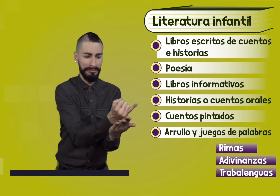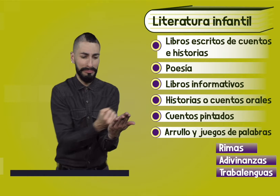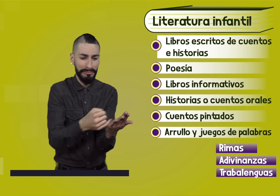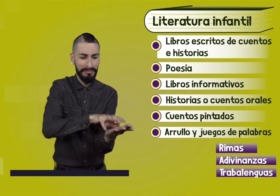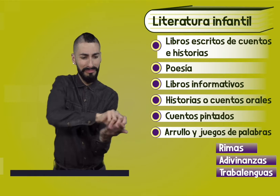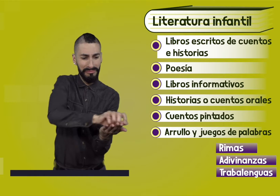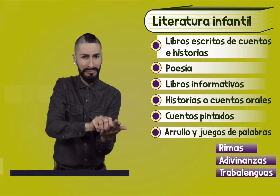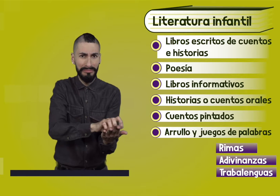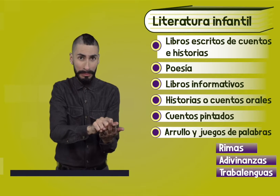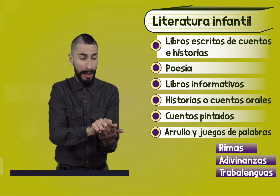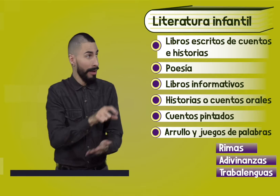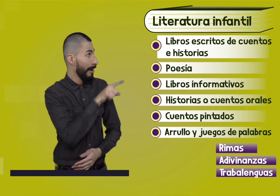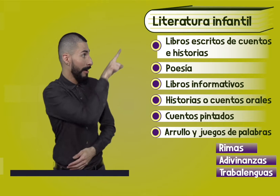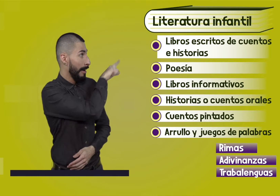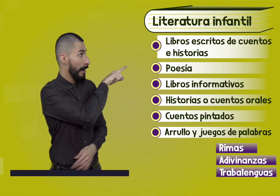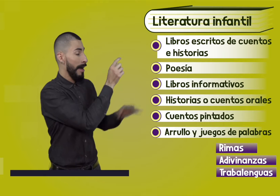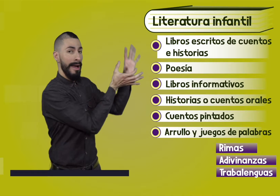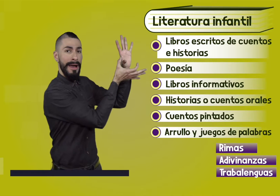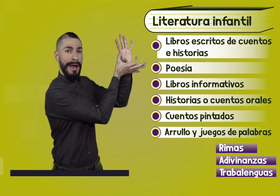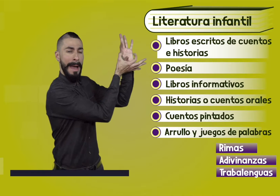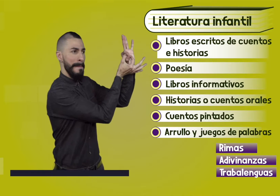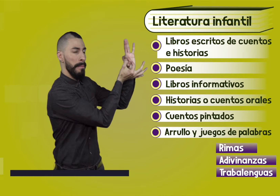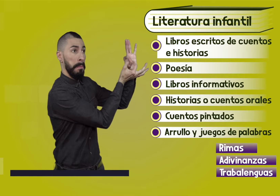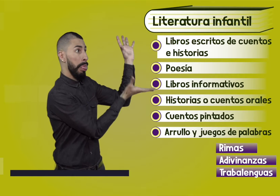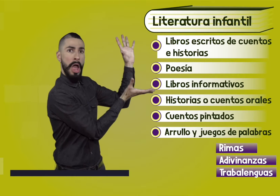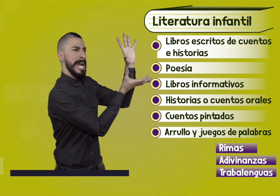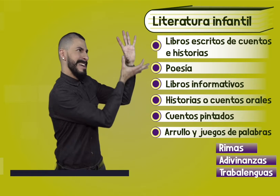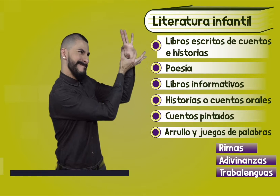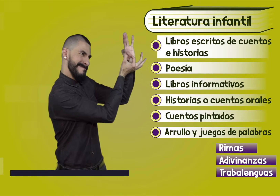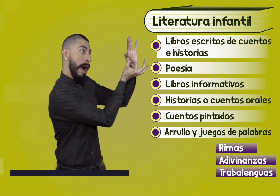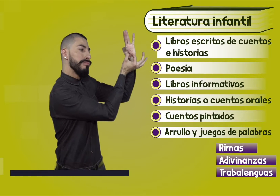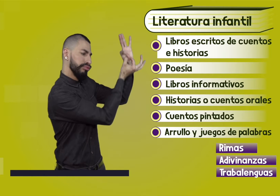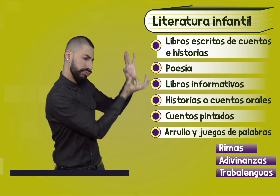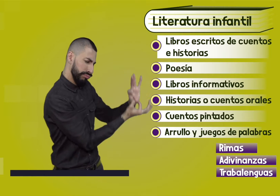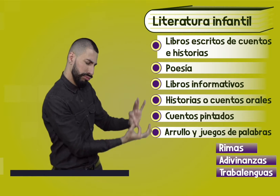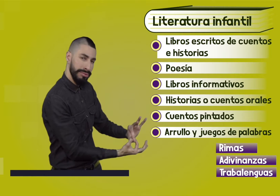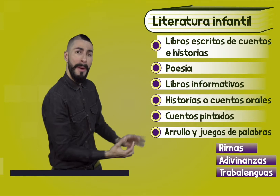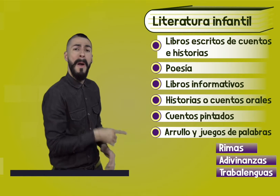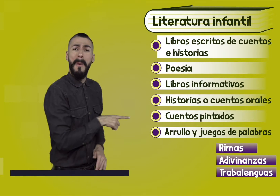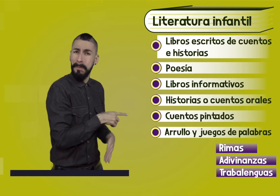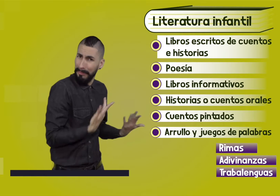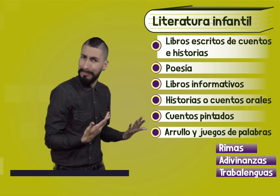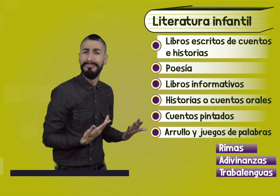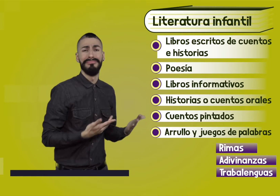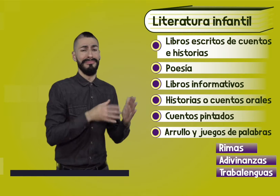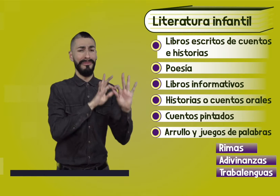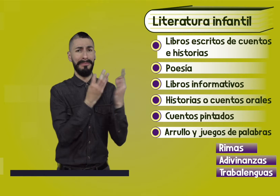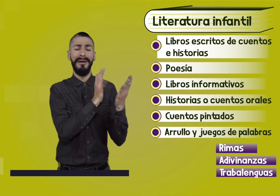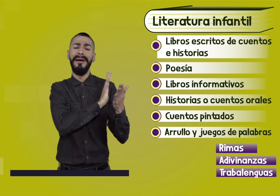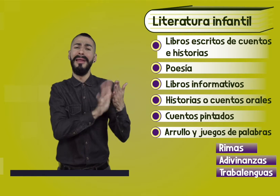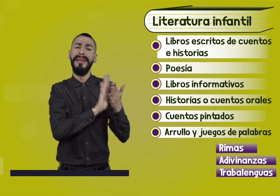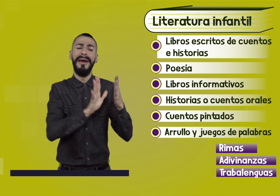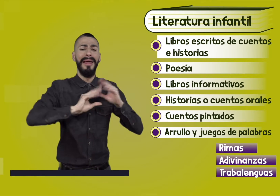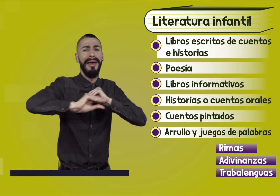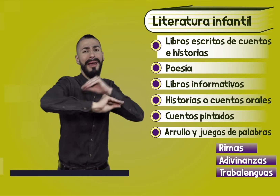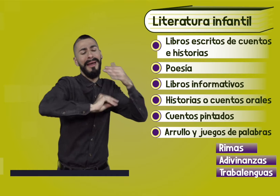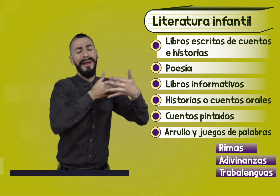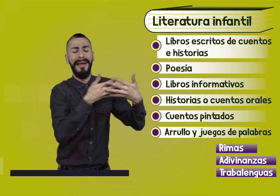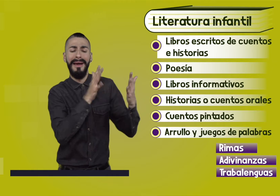la pintura, el dibujo, las artes plásticas, se presentan de manera articulada para promover desde el círculo familiar las interacciones